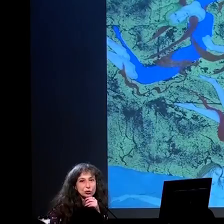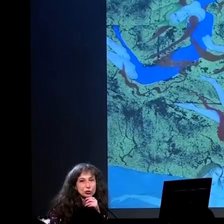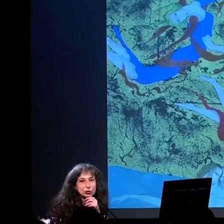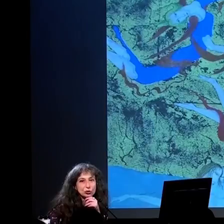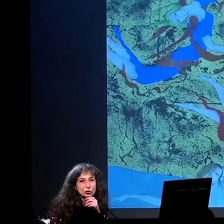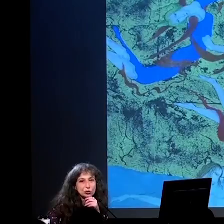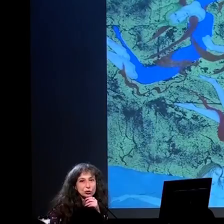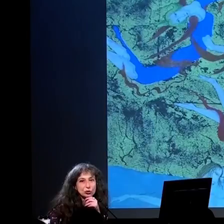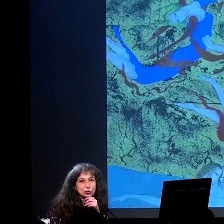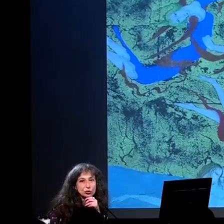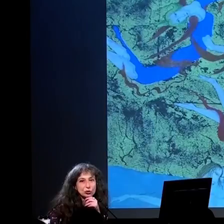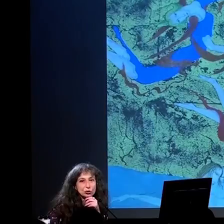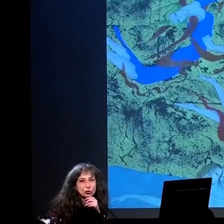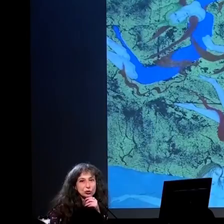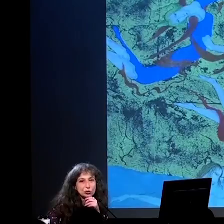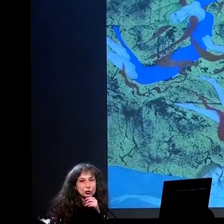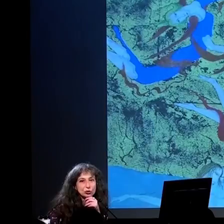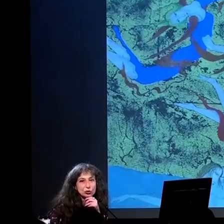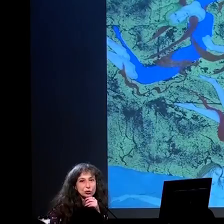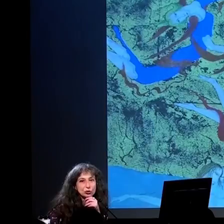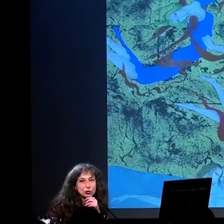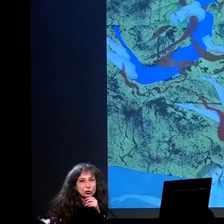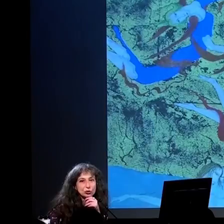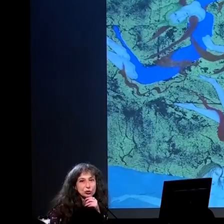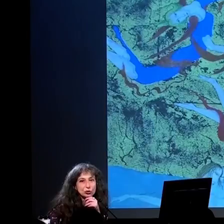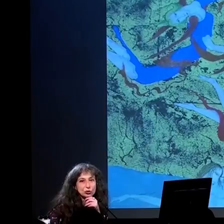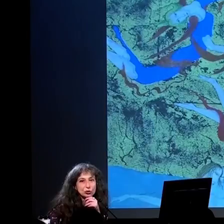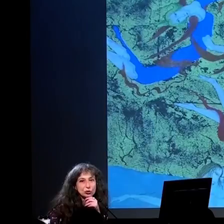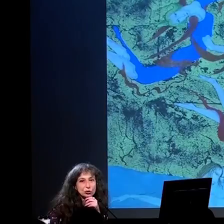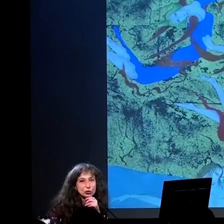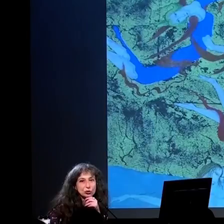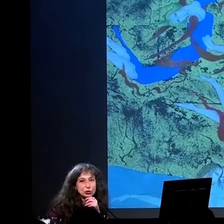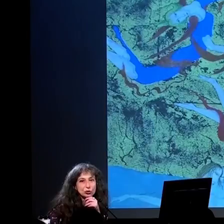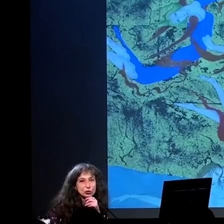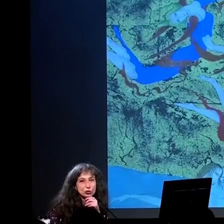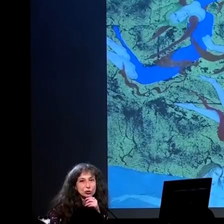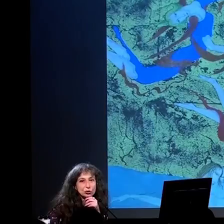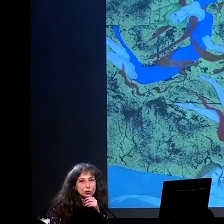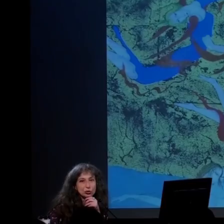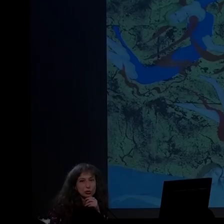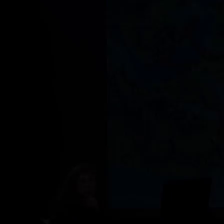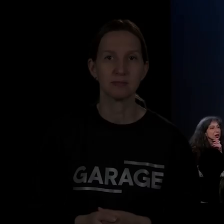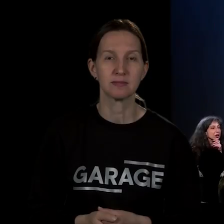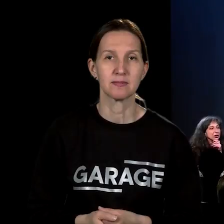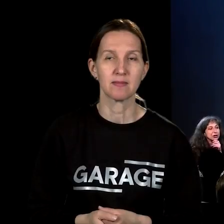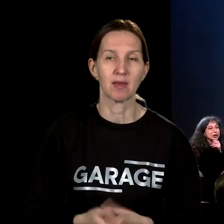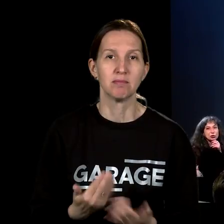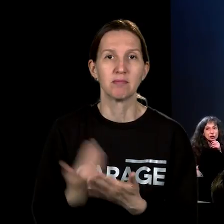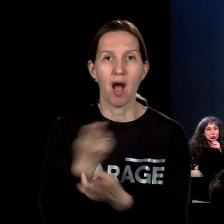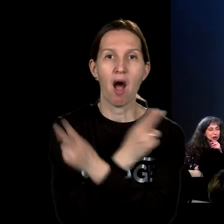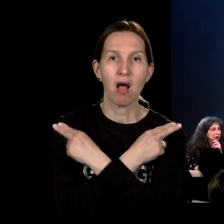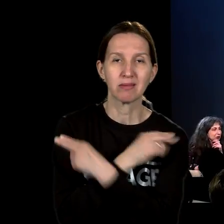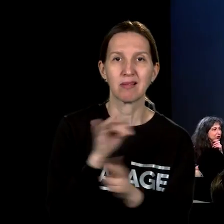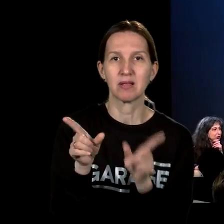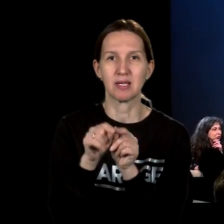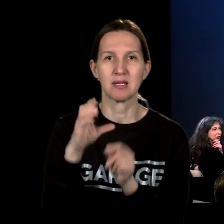ангелов. Сирена развела руки в сторону, как будто она пытается вынырнуть из-под воды, направляясь к ангелам. Ангелы и сирены у